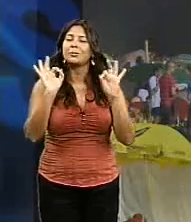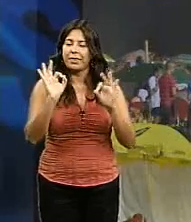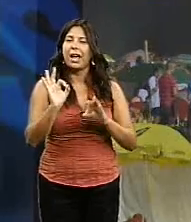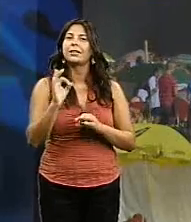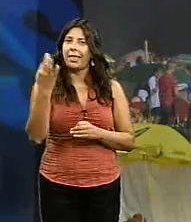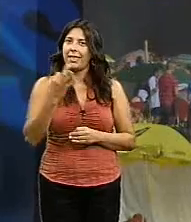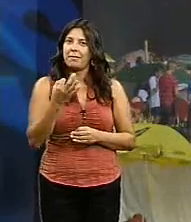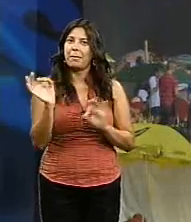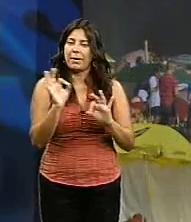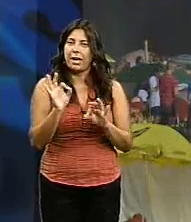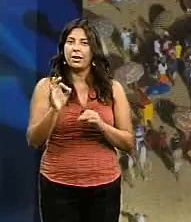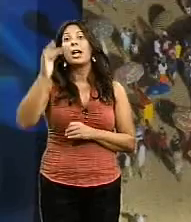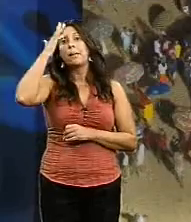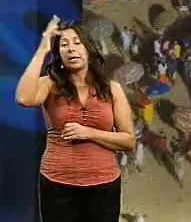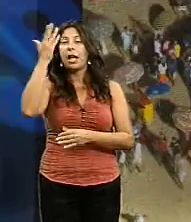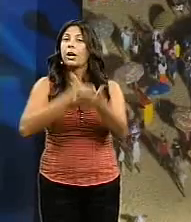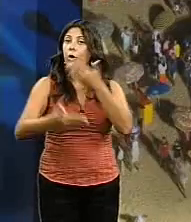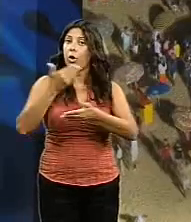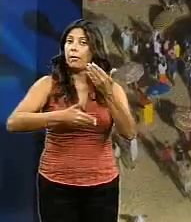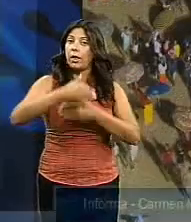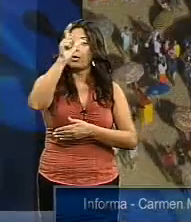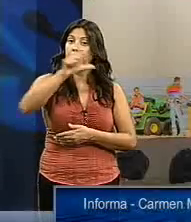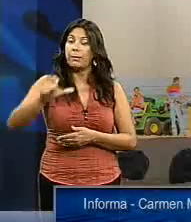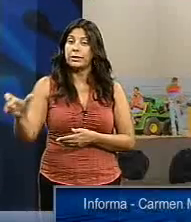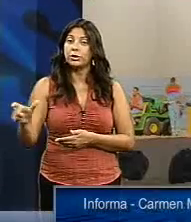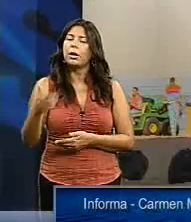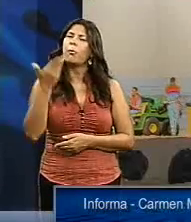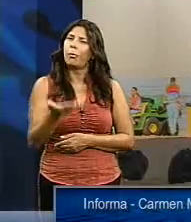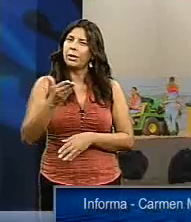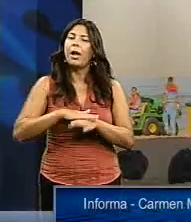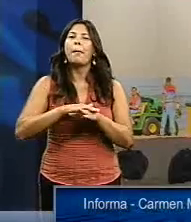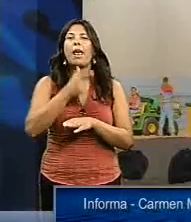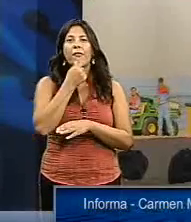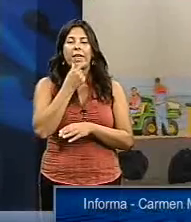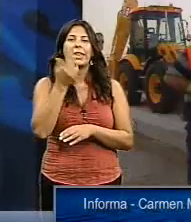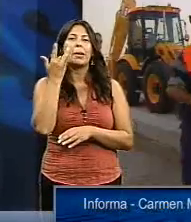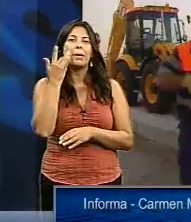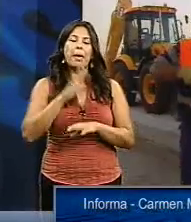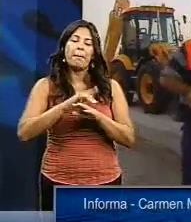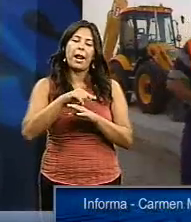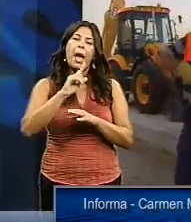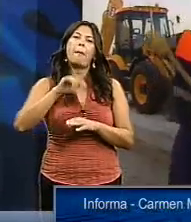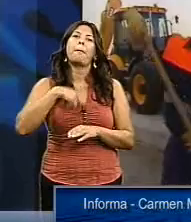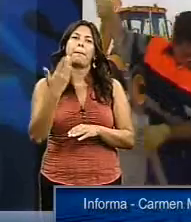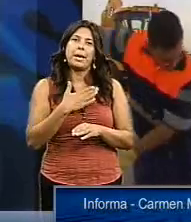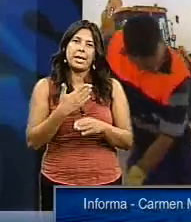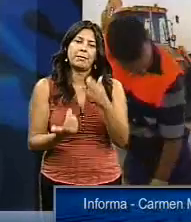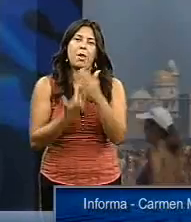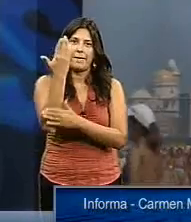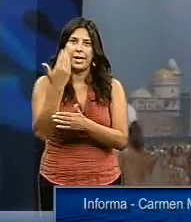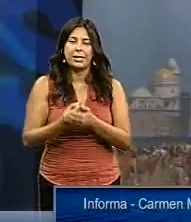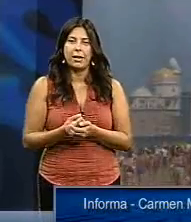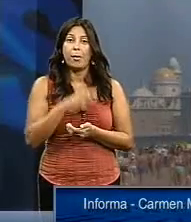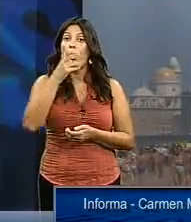Como es de imaginar, la colaboración ciudadana es esencial para facilitar las labores de limpieza al día siguiente. Y es que a todos nos